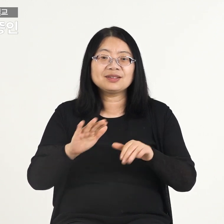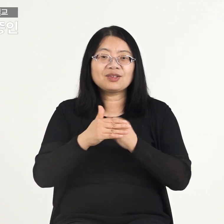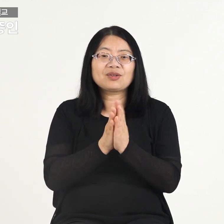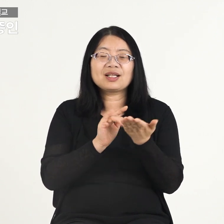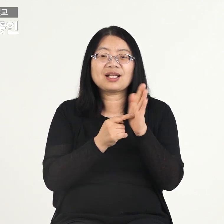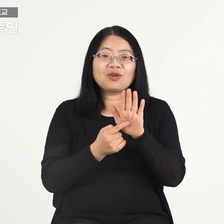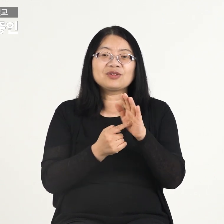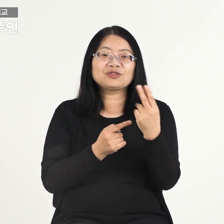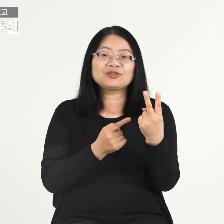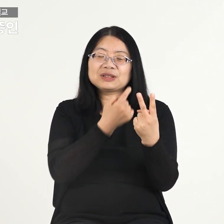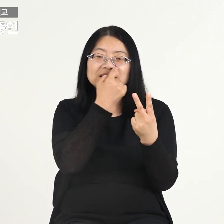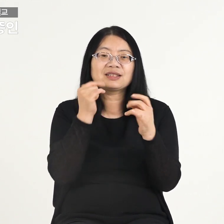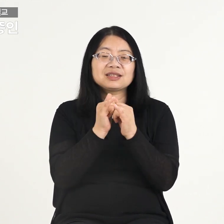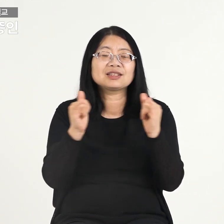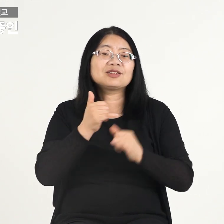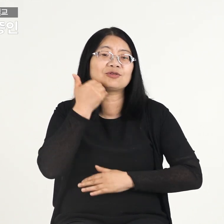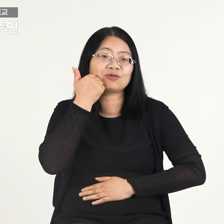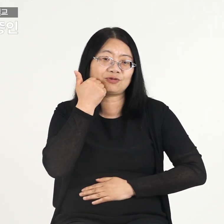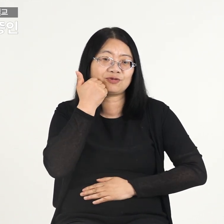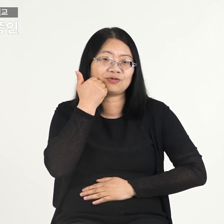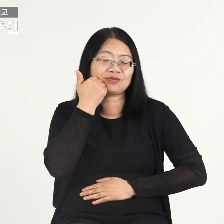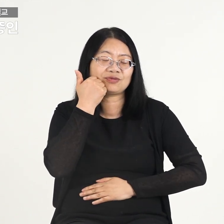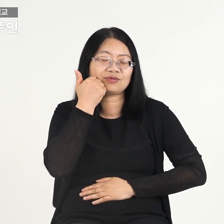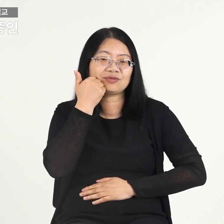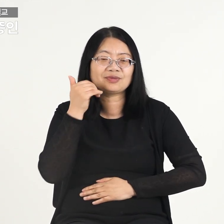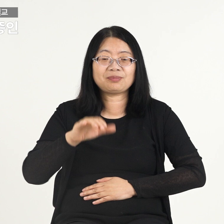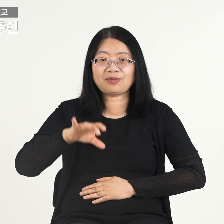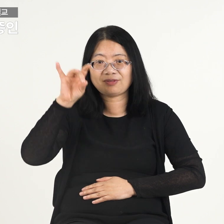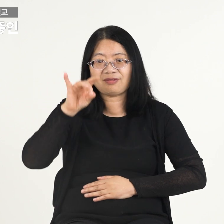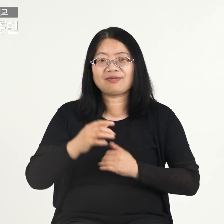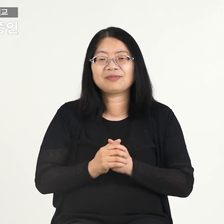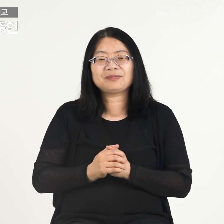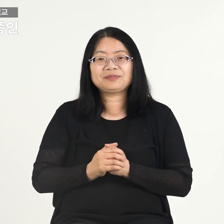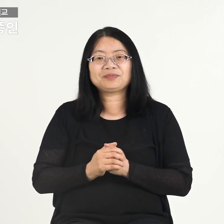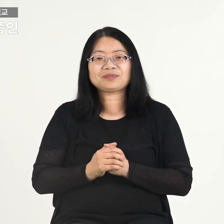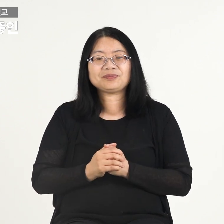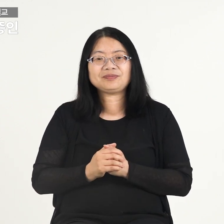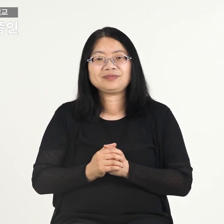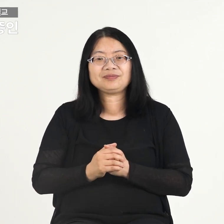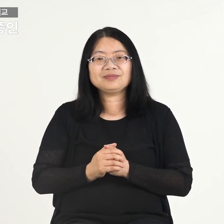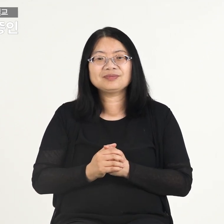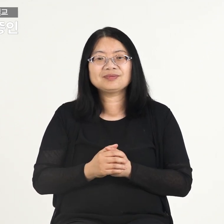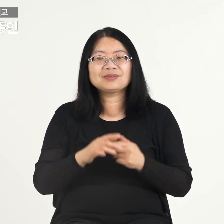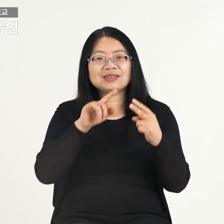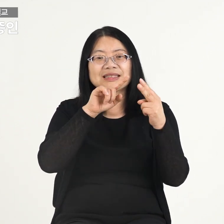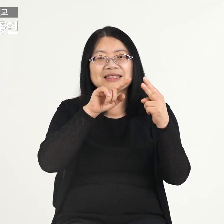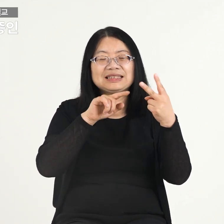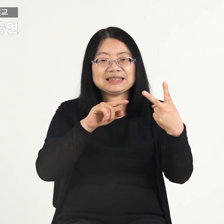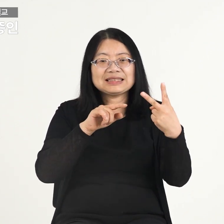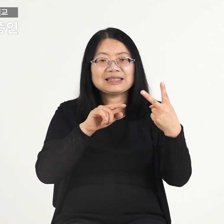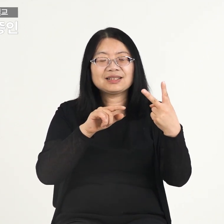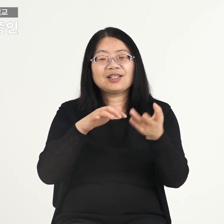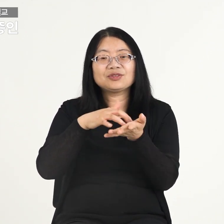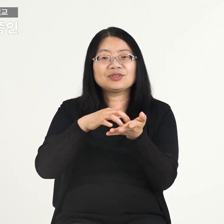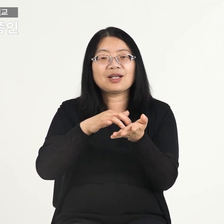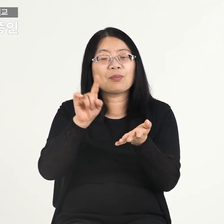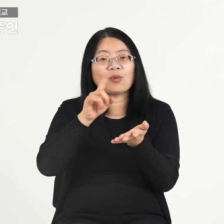과연 뭘까? 여러분, 일단 2라는 숫자는